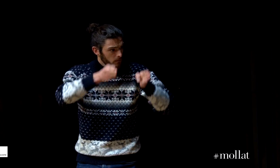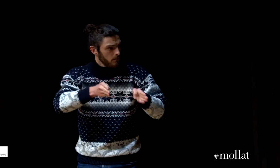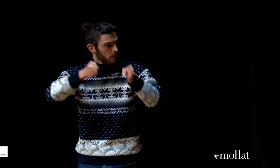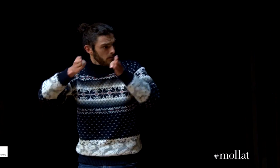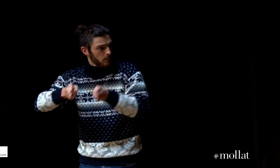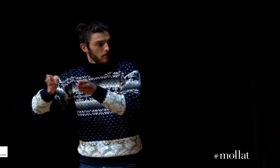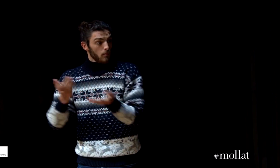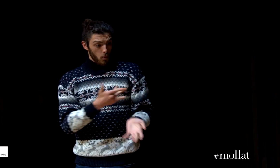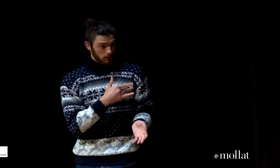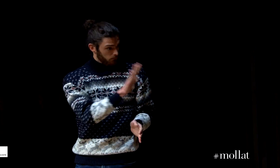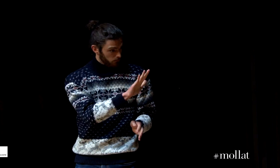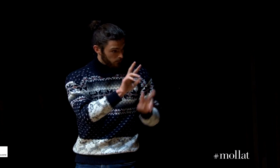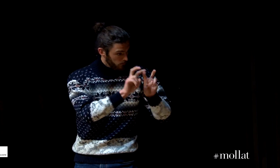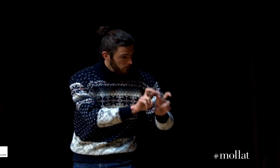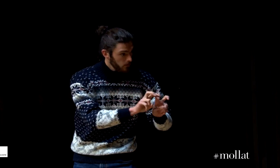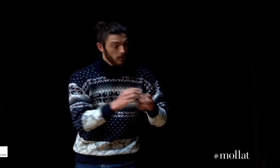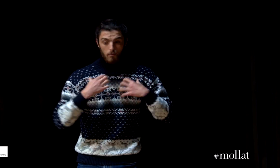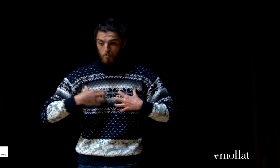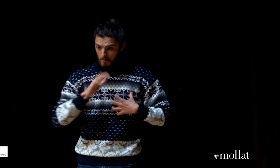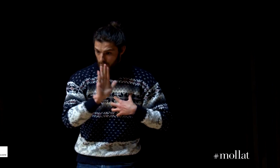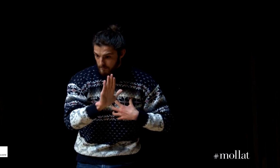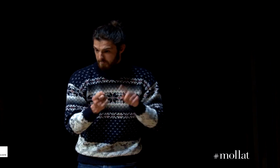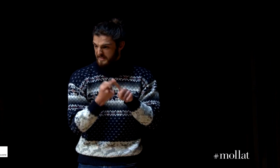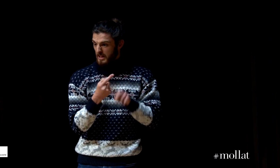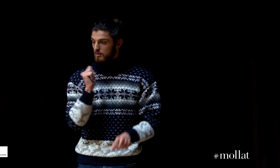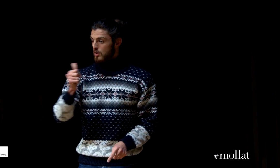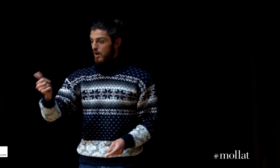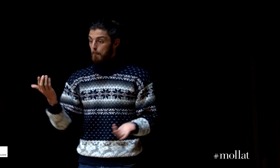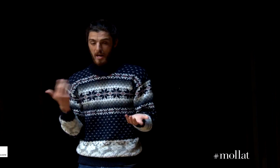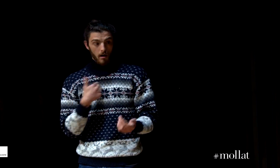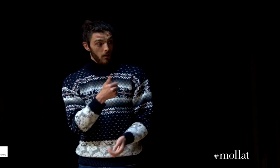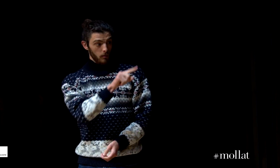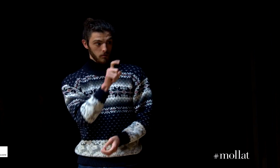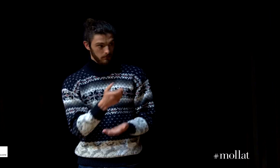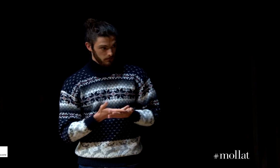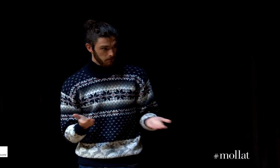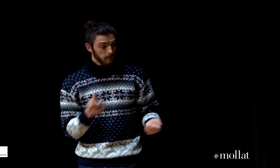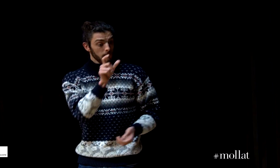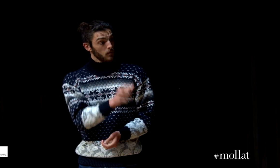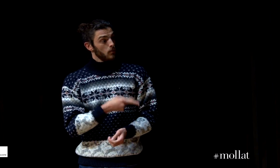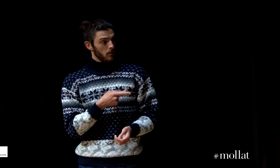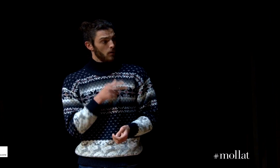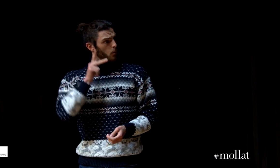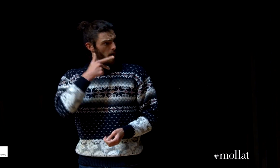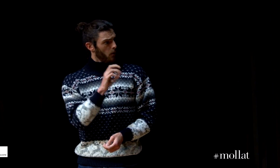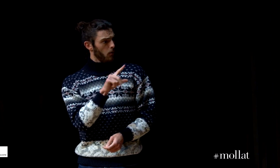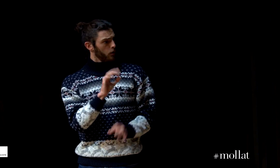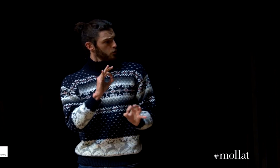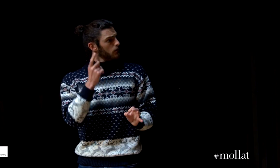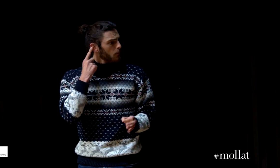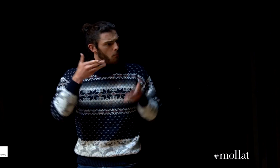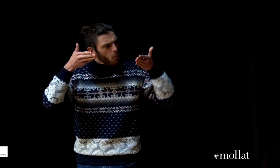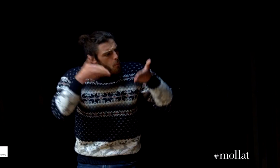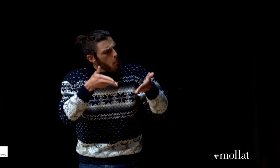il y a vraiment le domaine médical, mais ce qu'il faudrait effectivement, c'est que le domaine médical reste au médical. Et donc il y a normalement des informations qui doivent passer